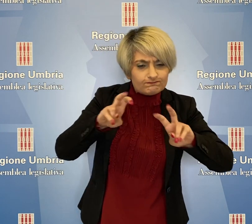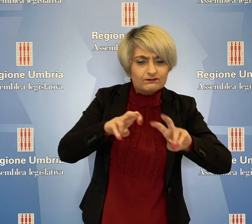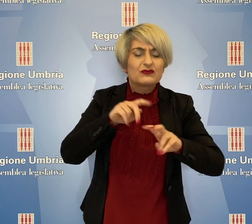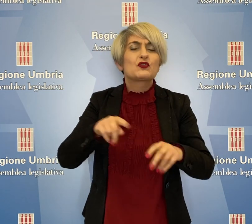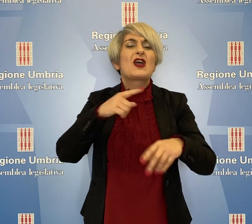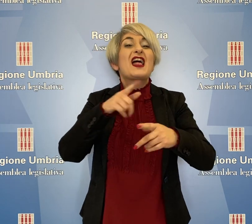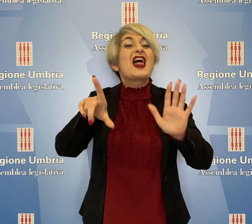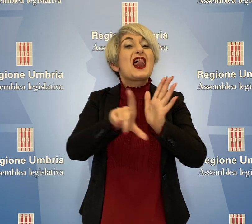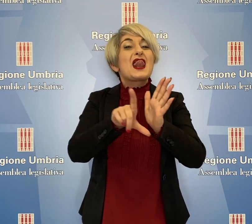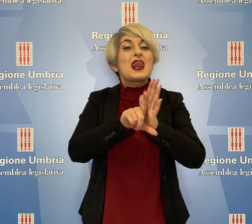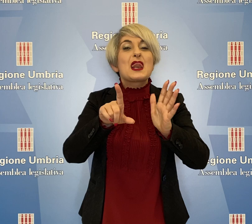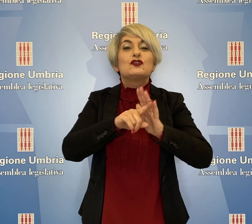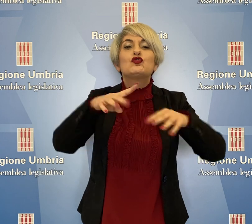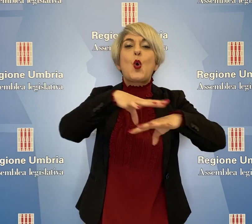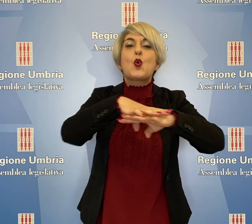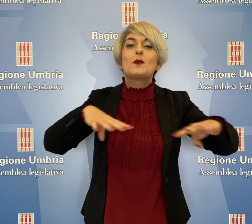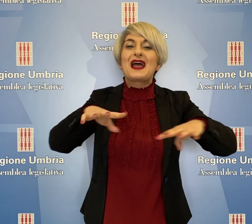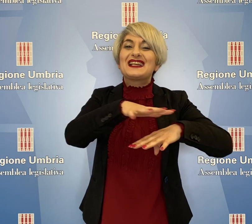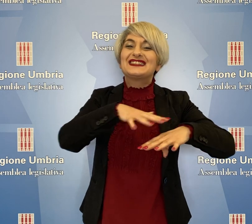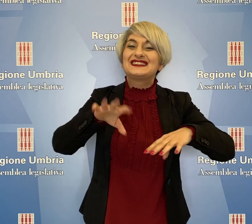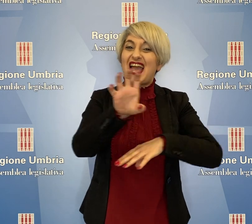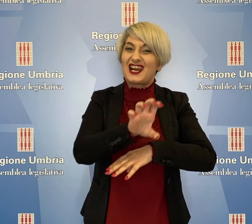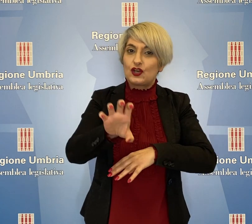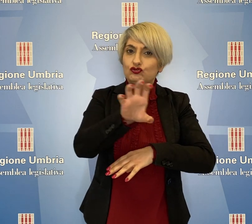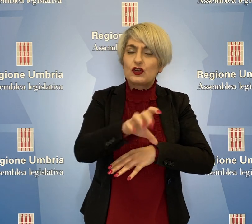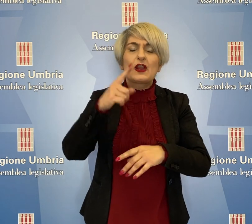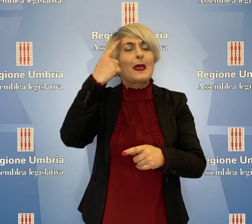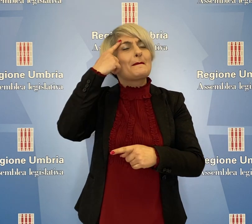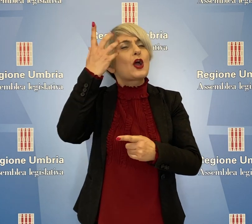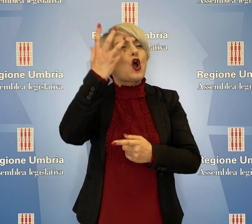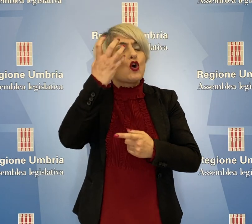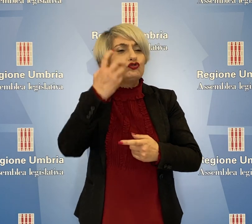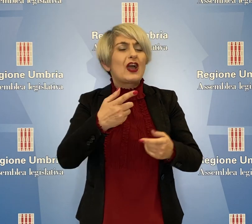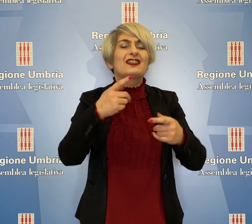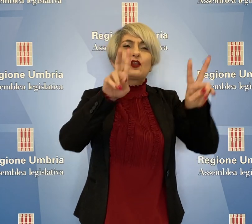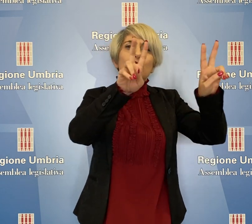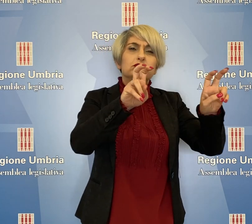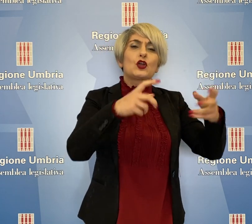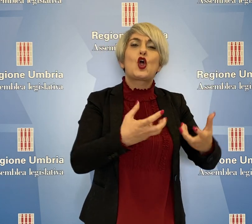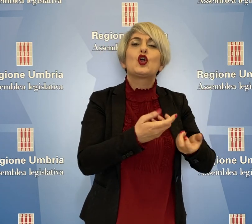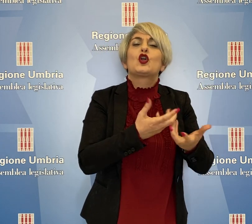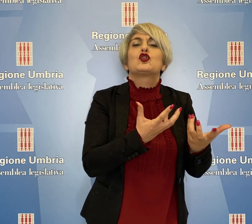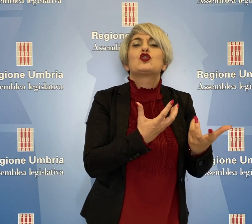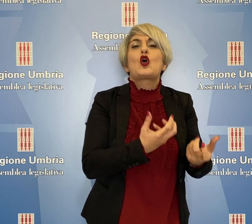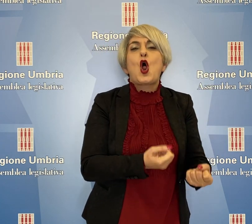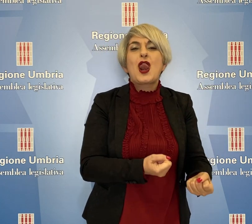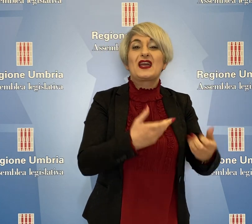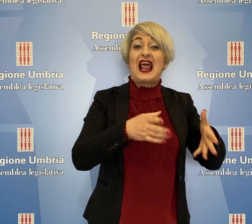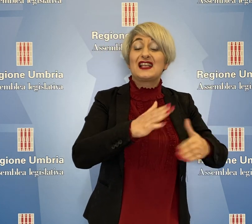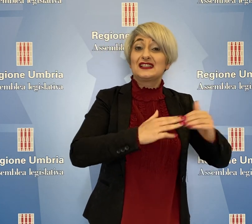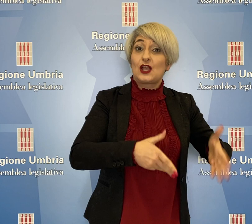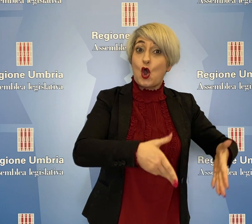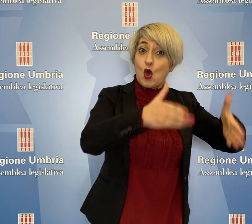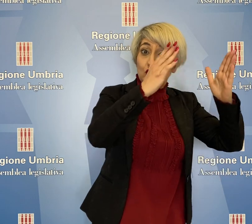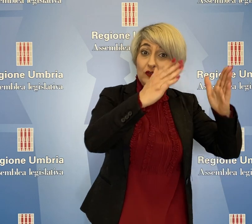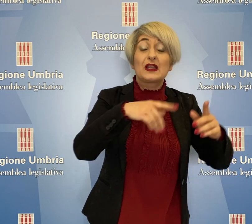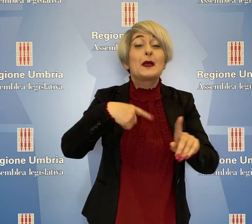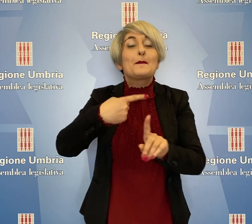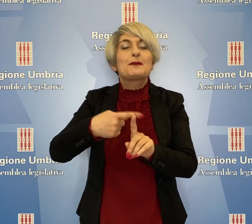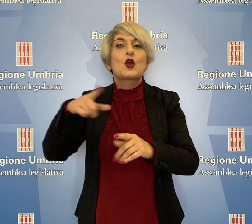urbanistica regionale per definire meglio i concetti di tolleranza e costruttive e di stato di legittimità degli immobili